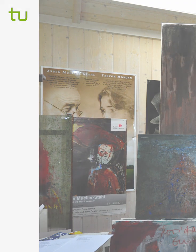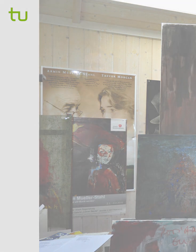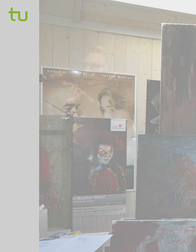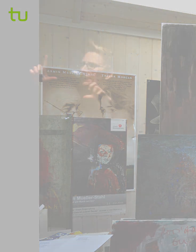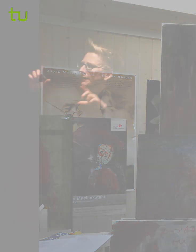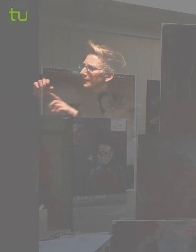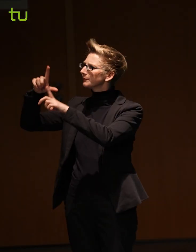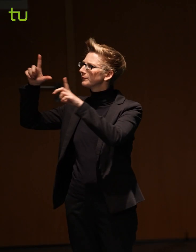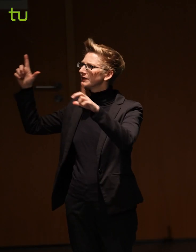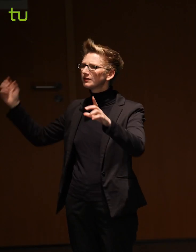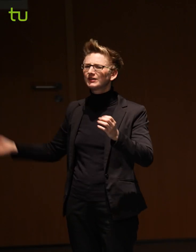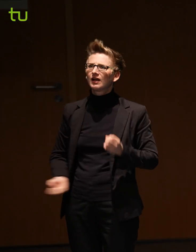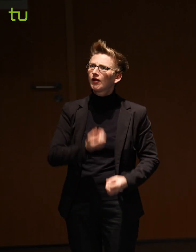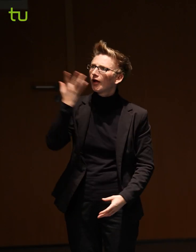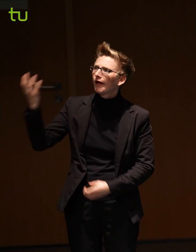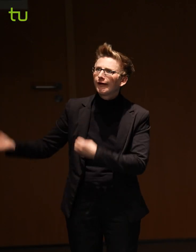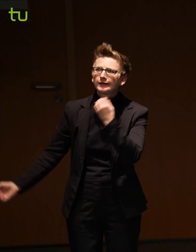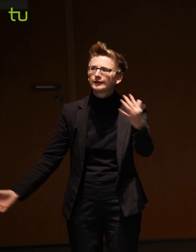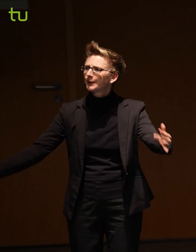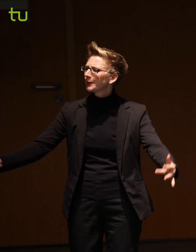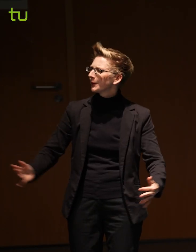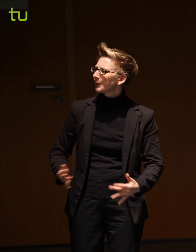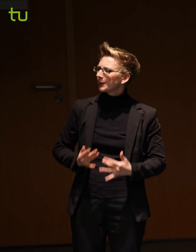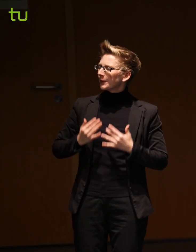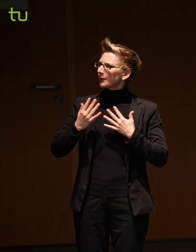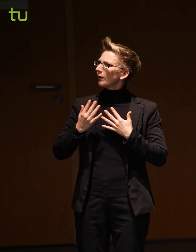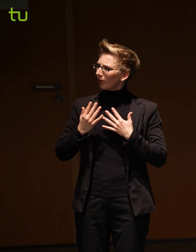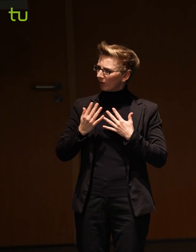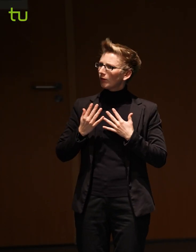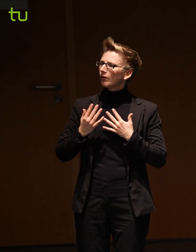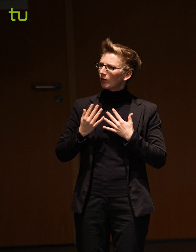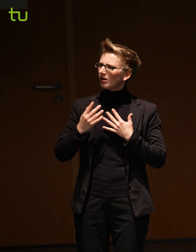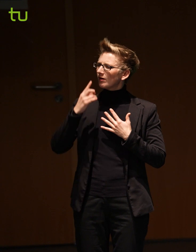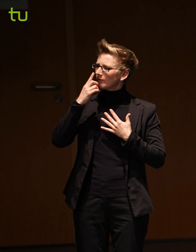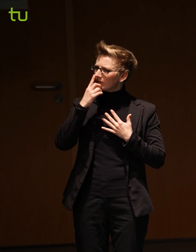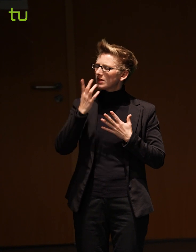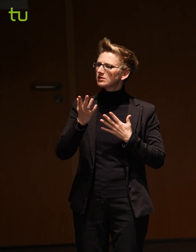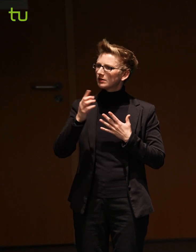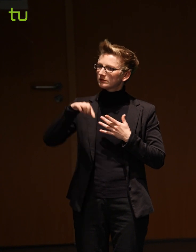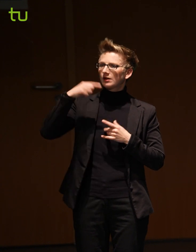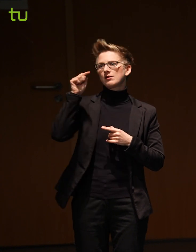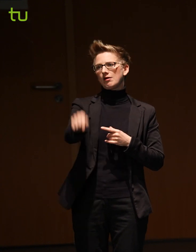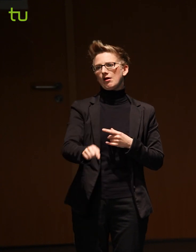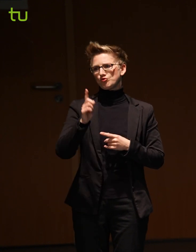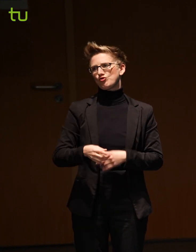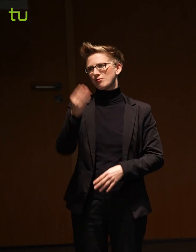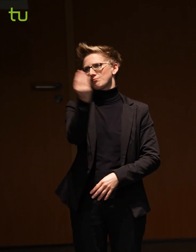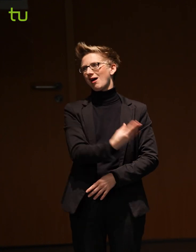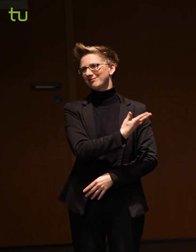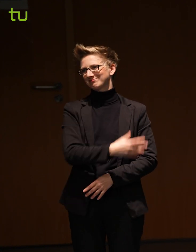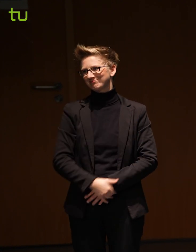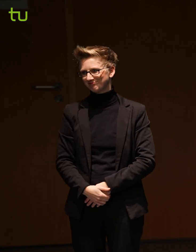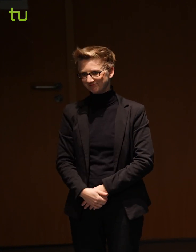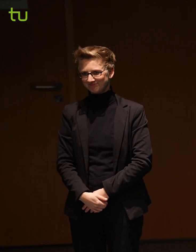der Kreativität, wusste ich, wenn irgendwie möglich, dann der.